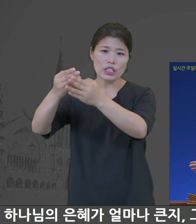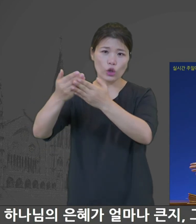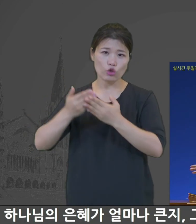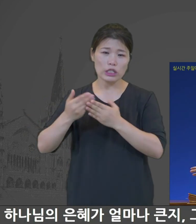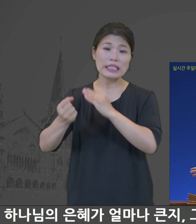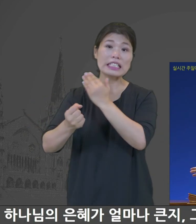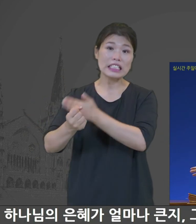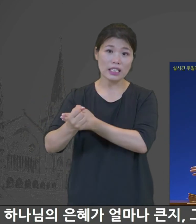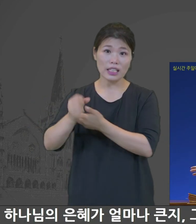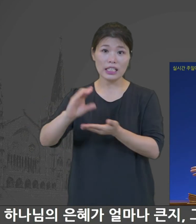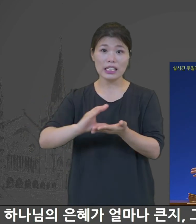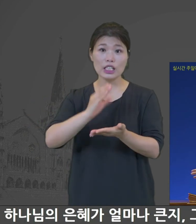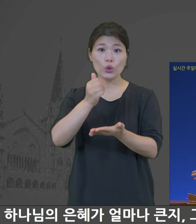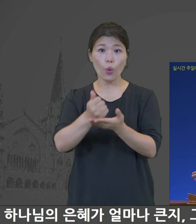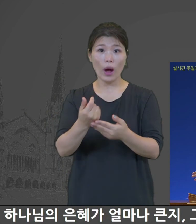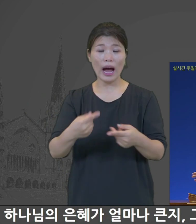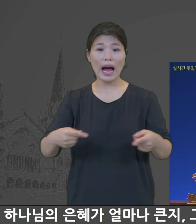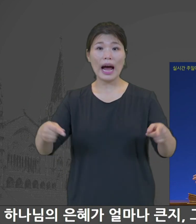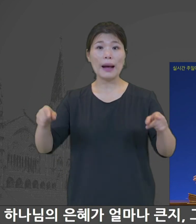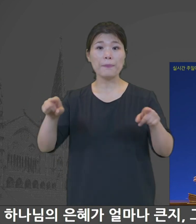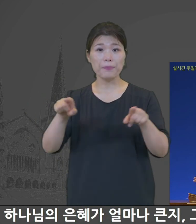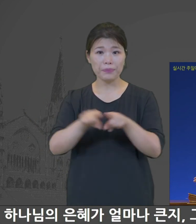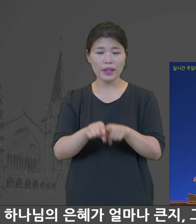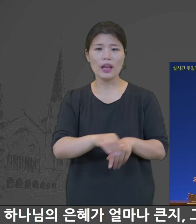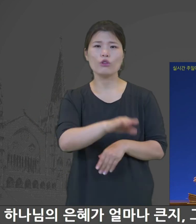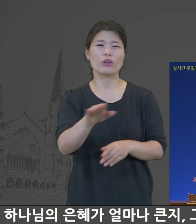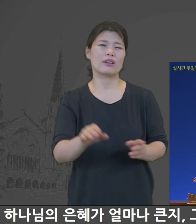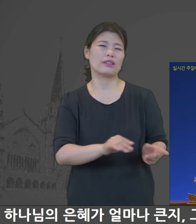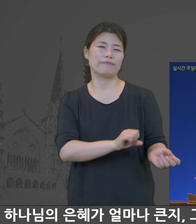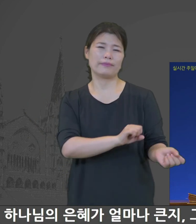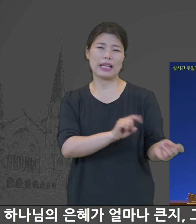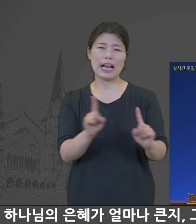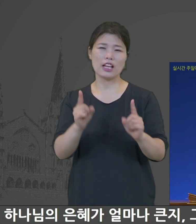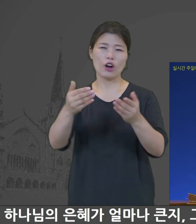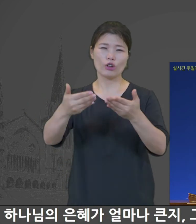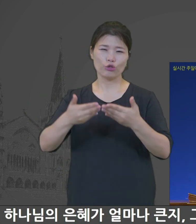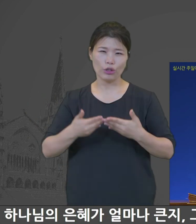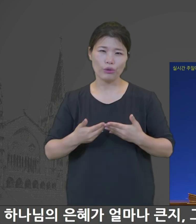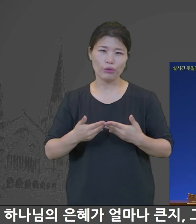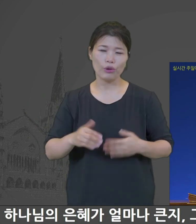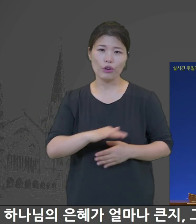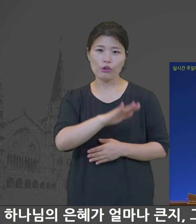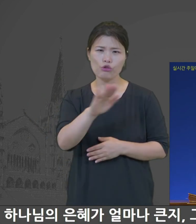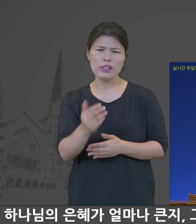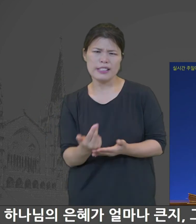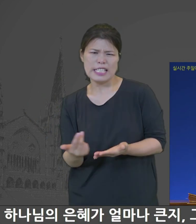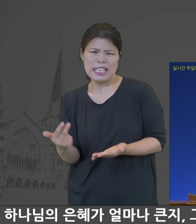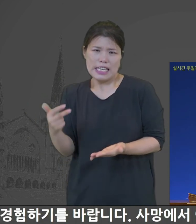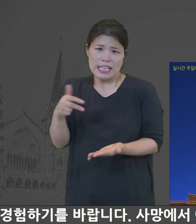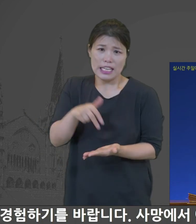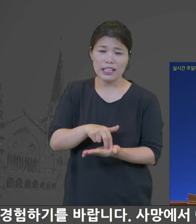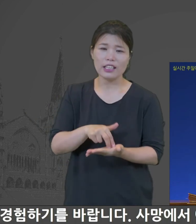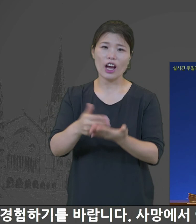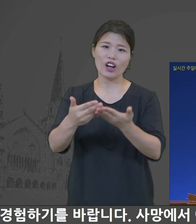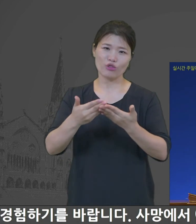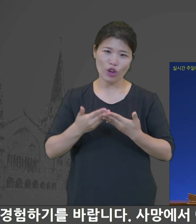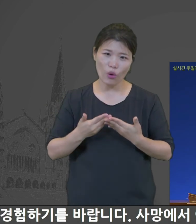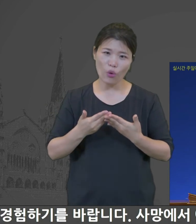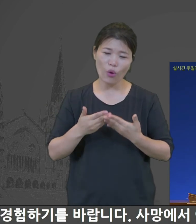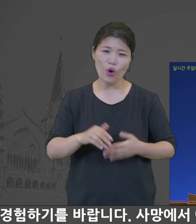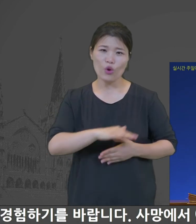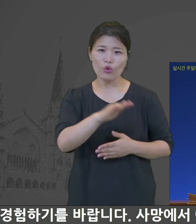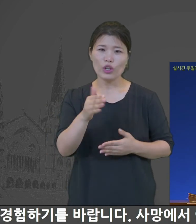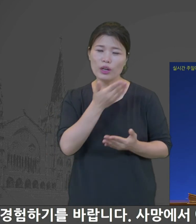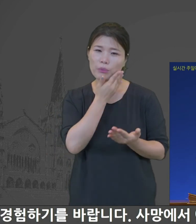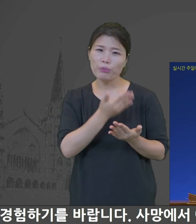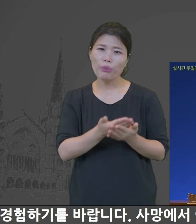그리스도와 함께 우리를 살리셨고 우리를 일으키셨고 우리를 보좌